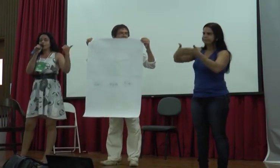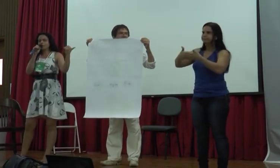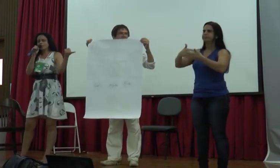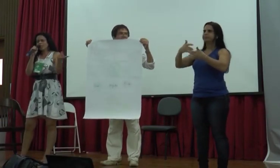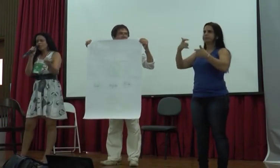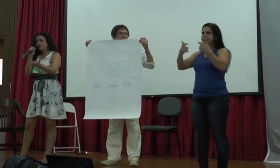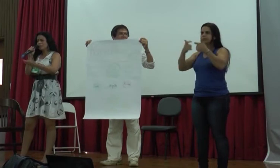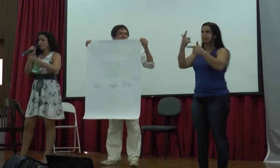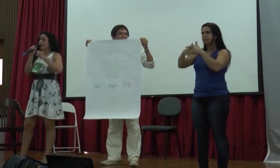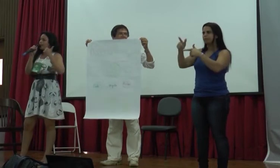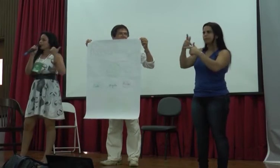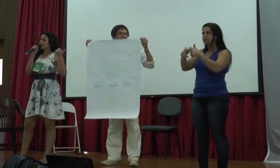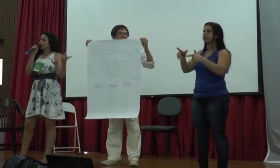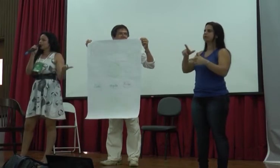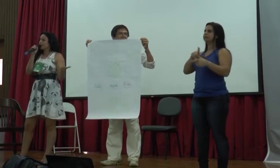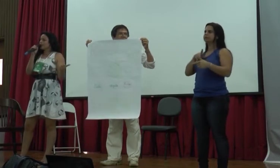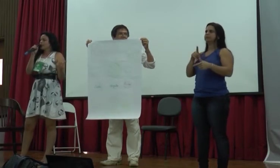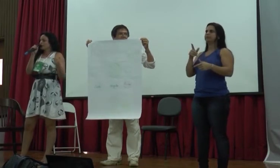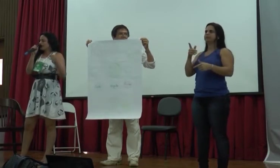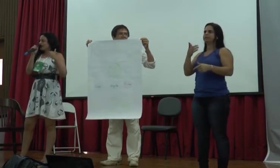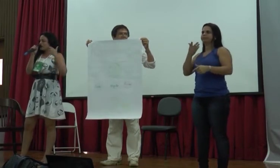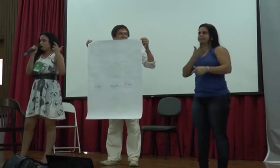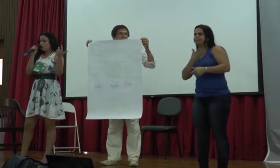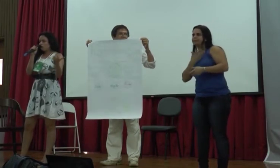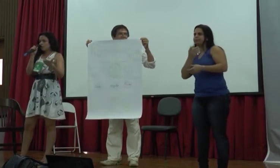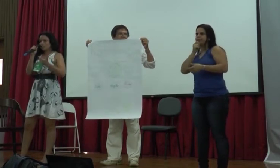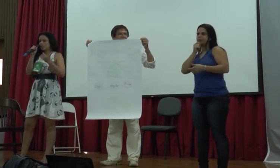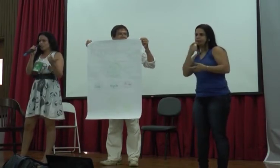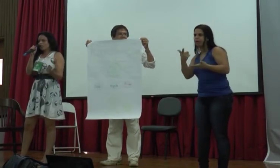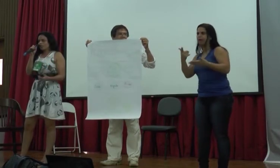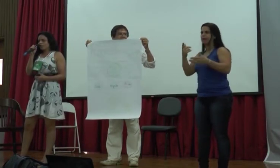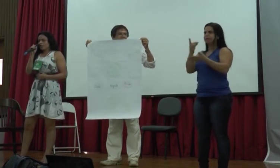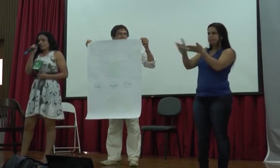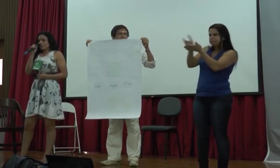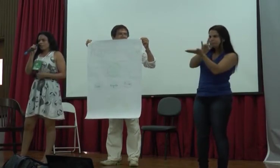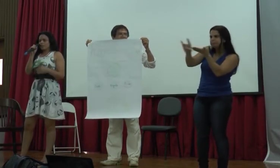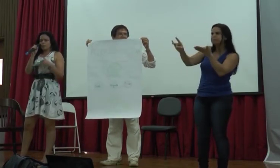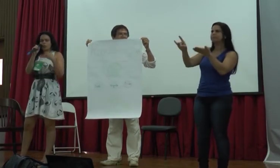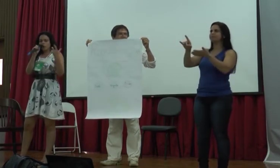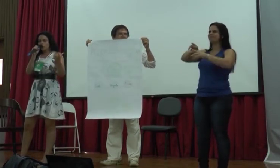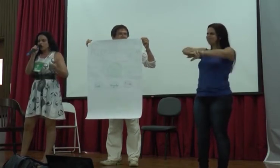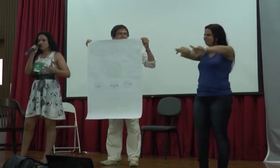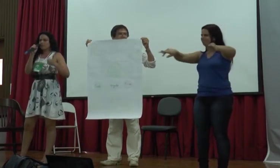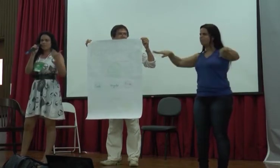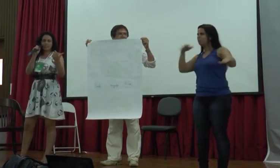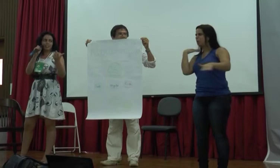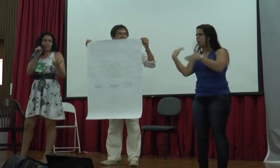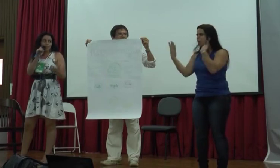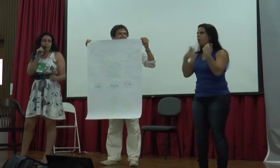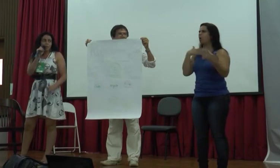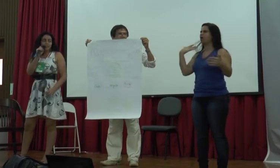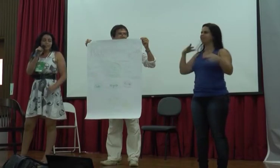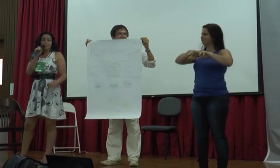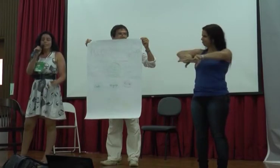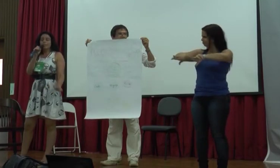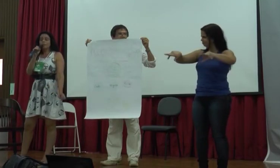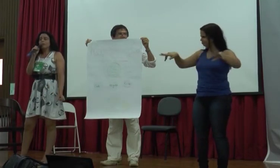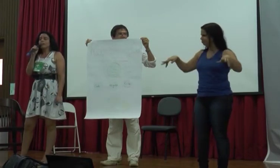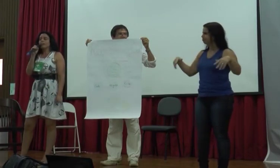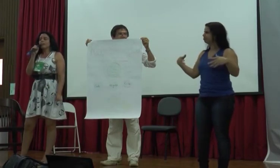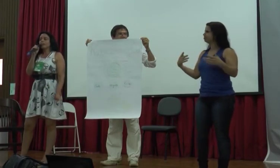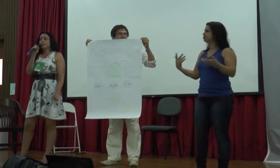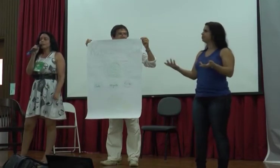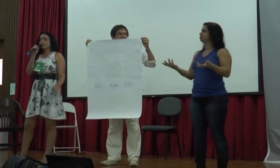assim, inimizades, né, variadas formas de mortes, etc. Tal.